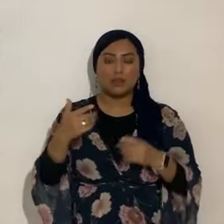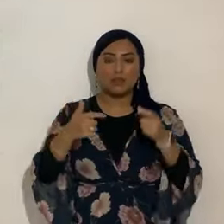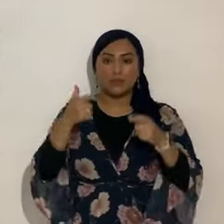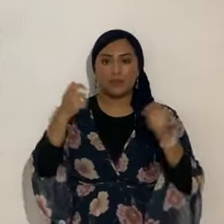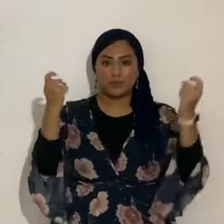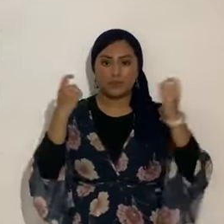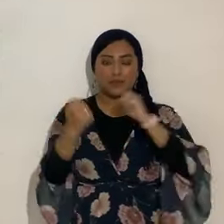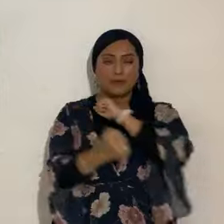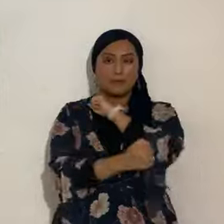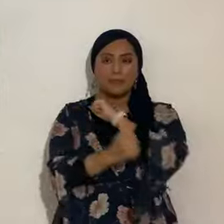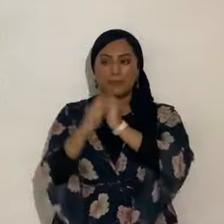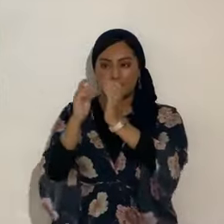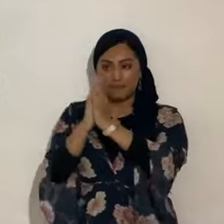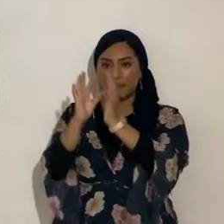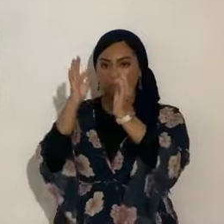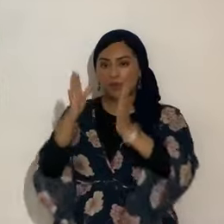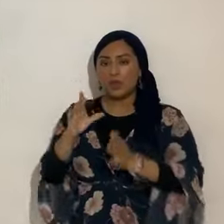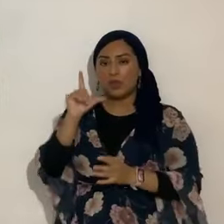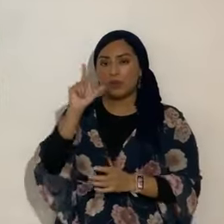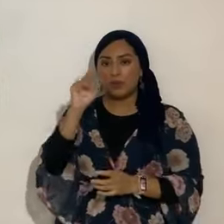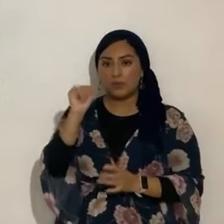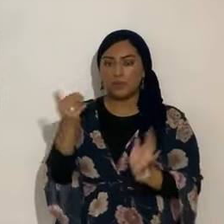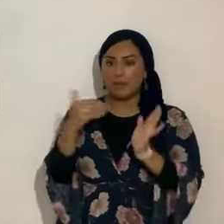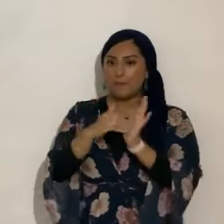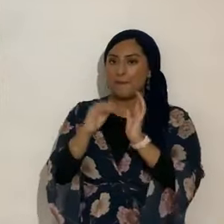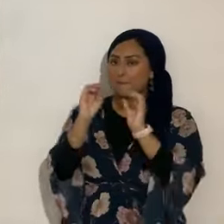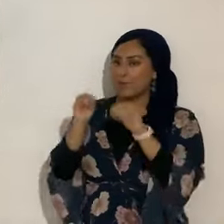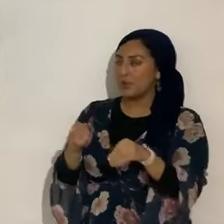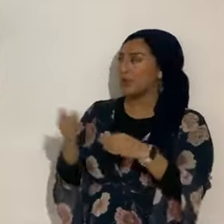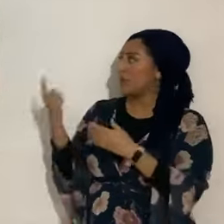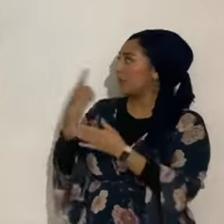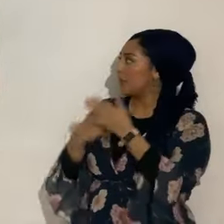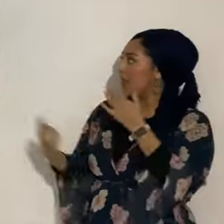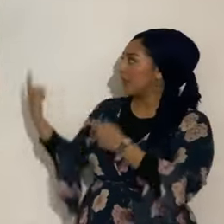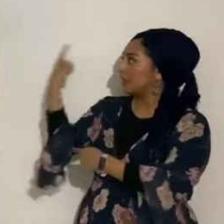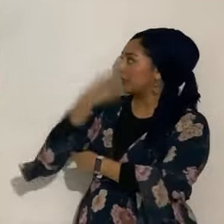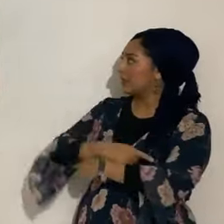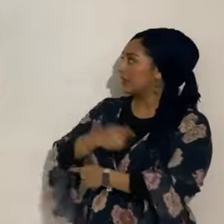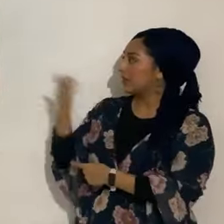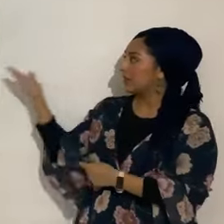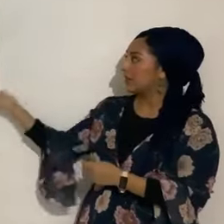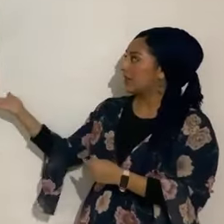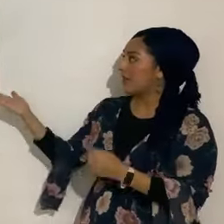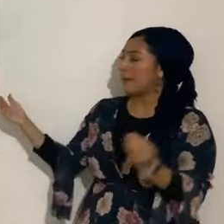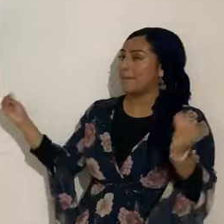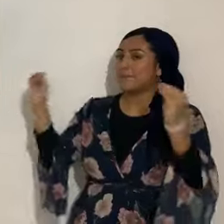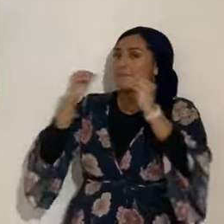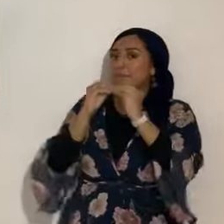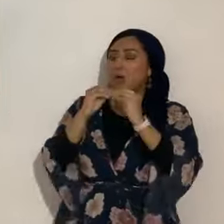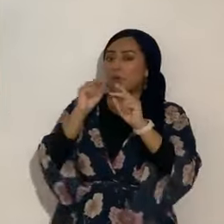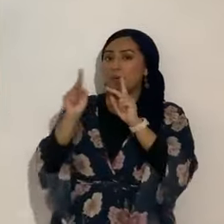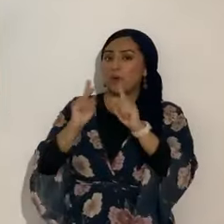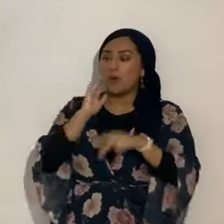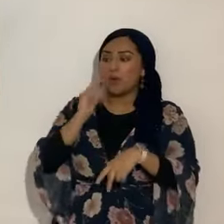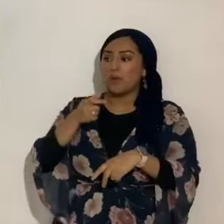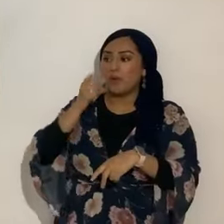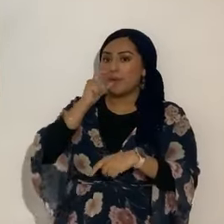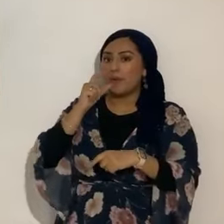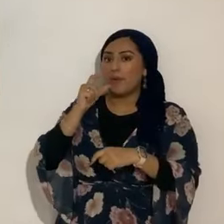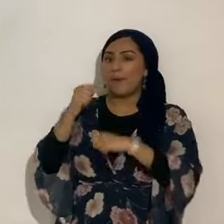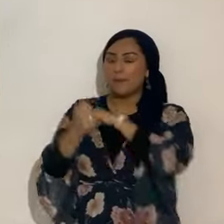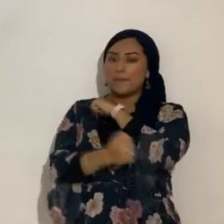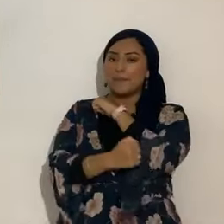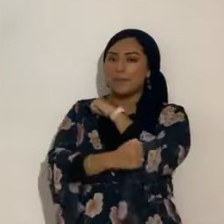de Pesach y le voy a pedir a nuestro amado Roel Luis nos ponga las fechas, porque más almas van a tomar de Pesach en este